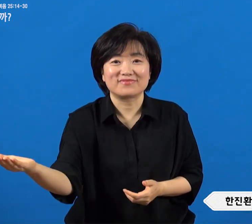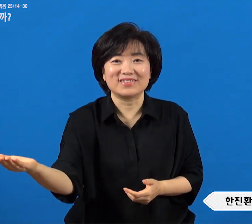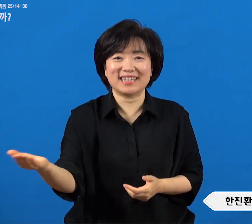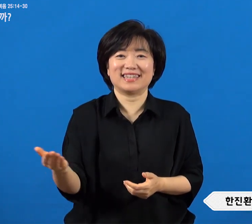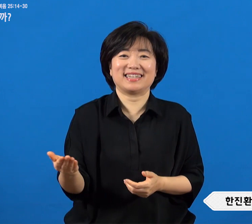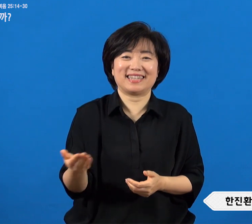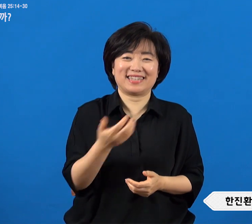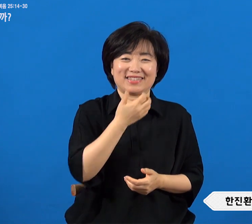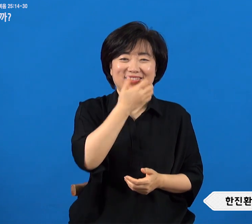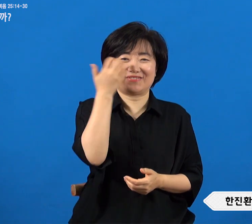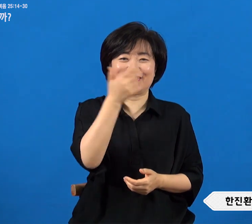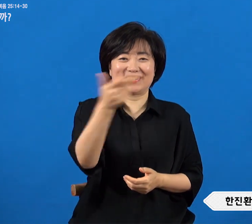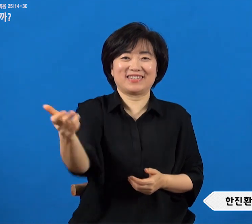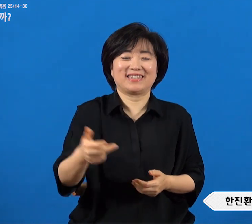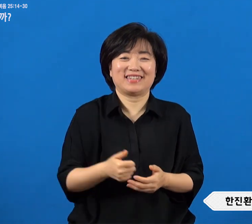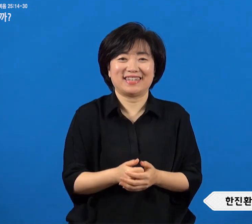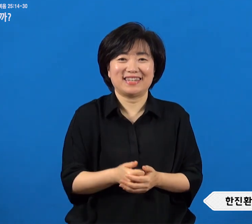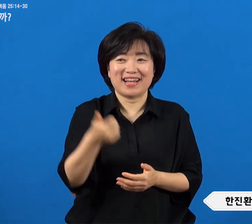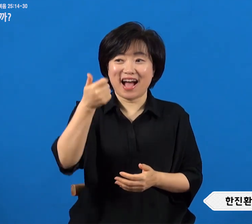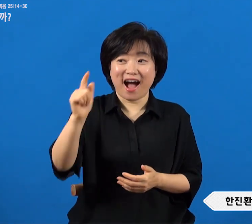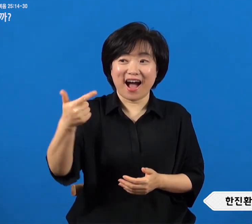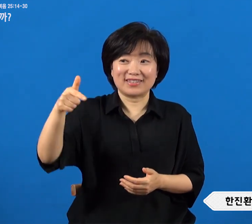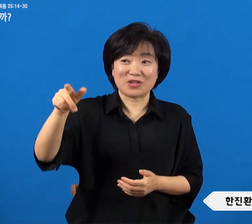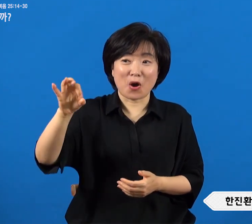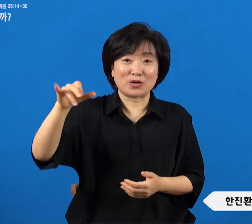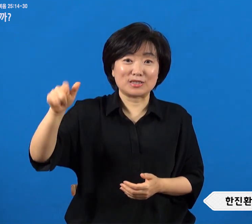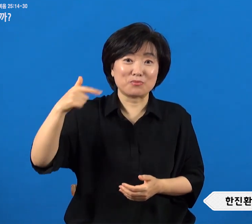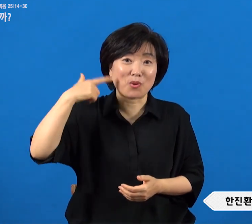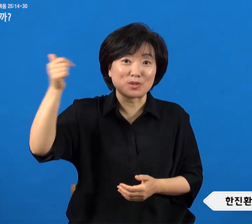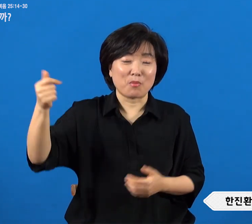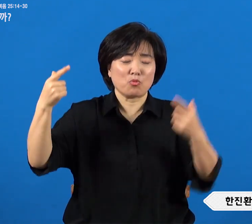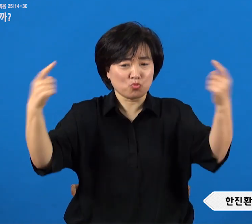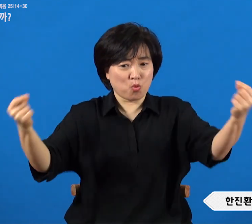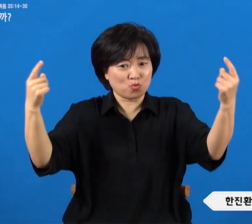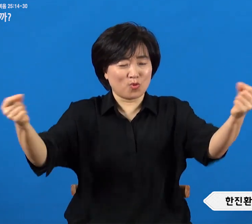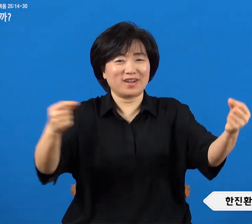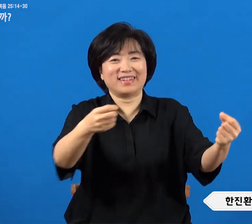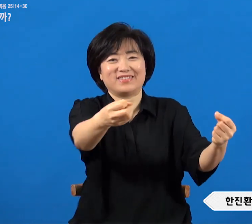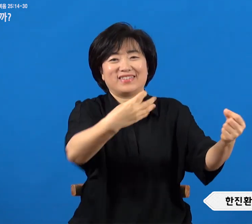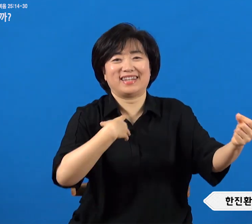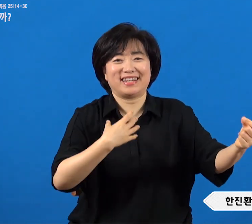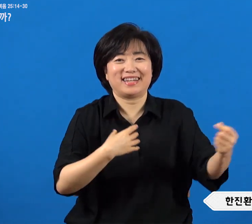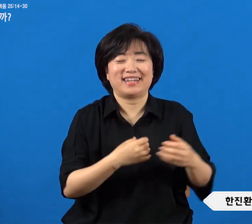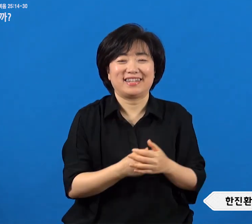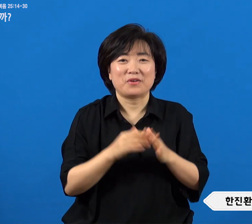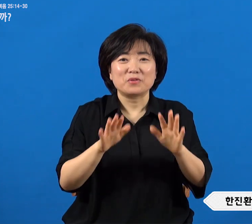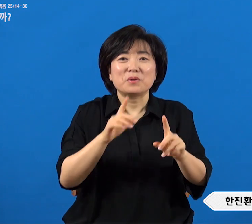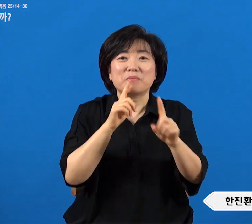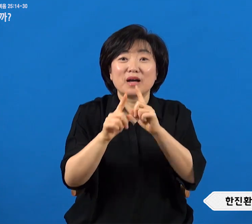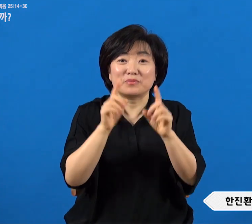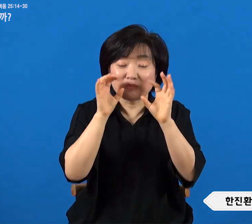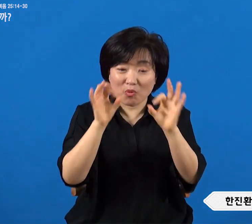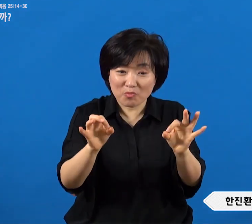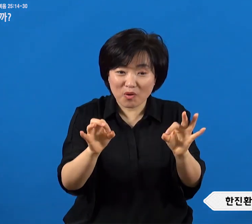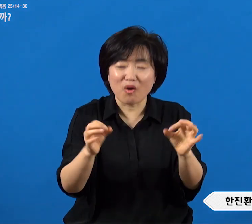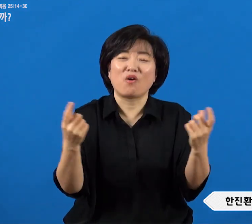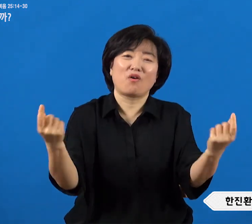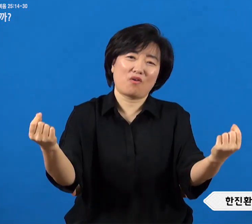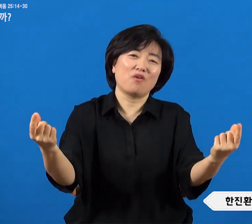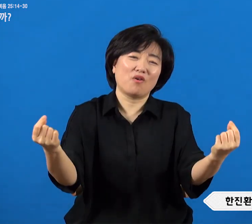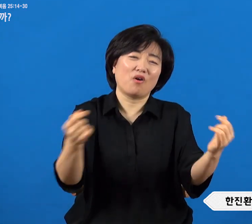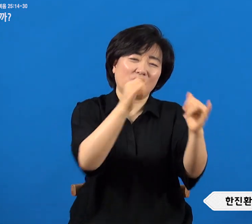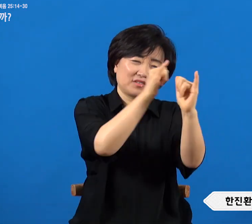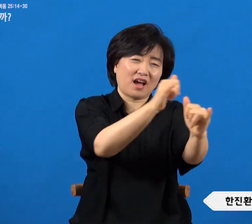꿈도 야무지네. 한경직 목사님하고 같답니다. 그런데 오늘 말씀 보면 상급이